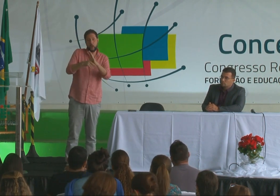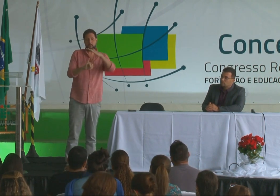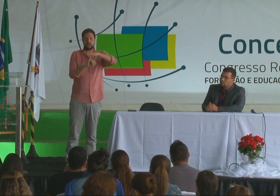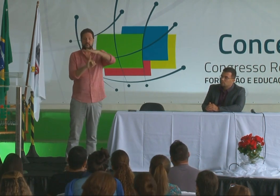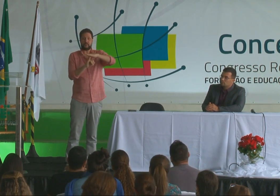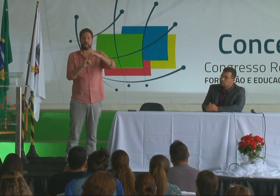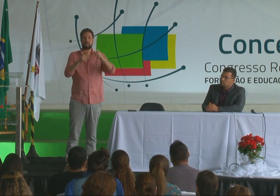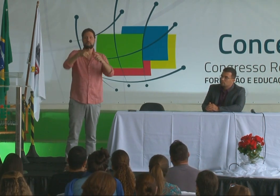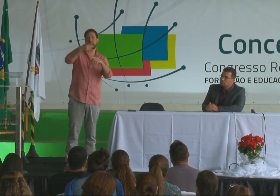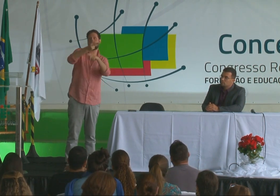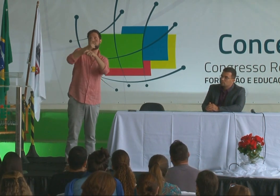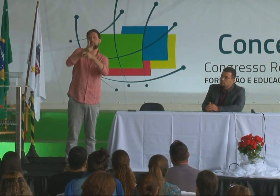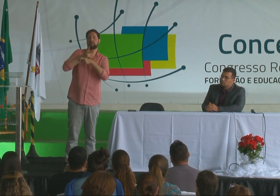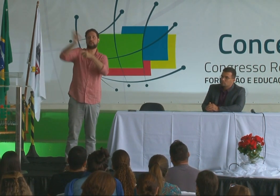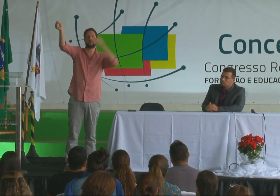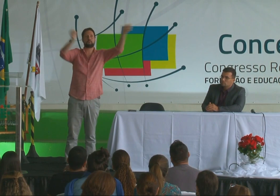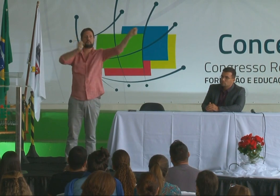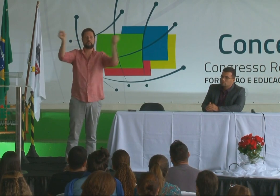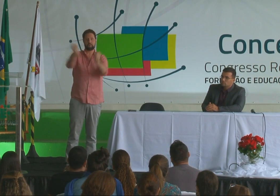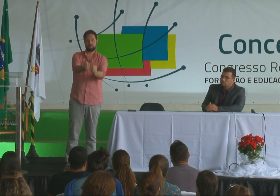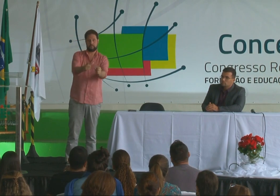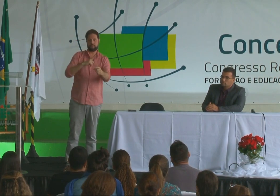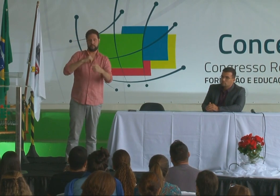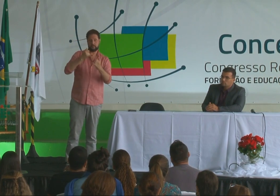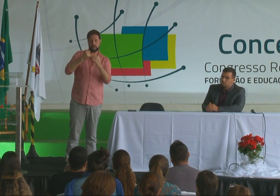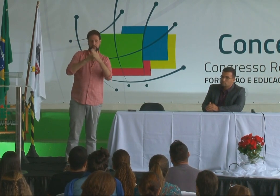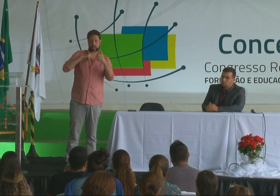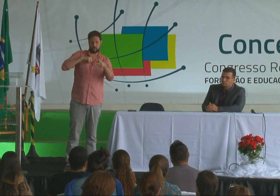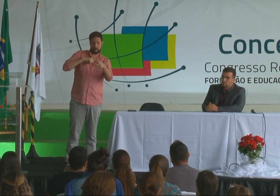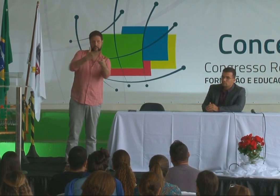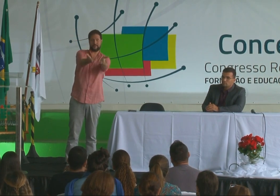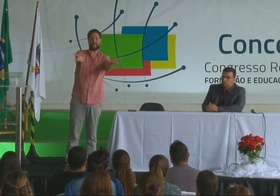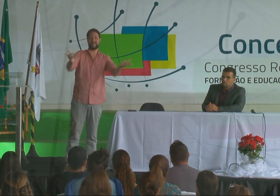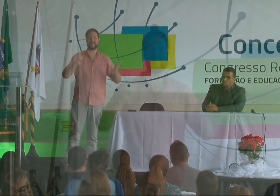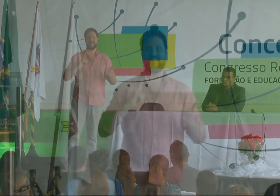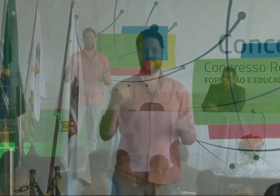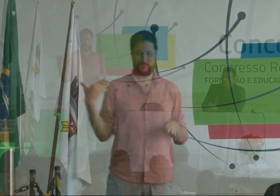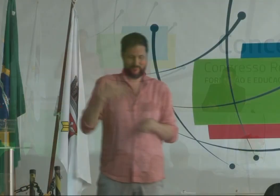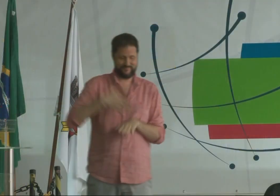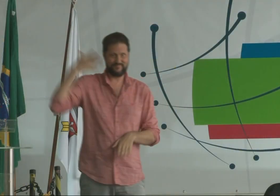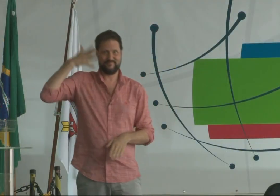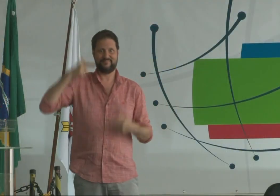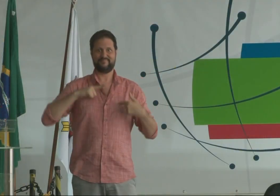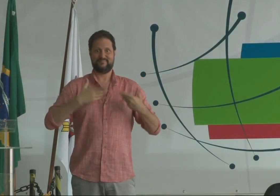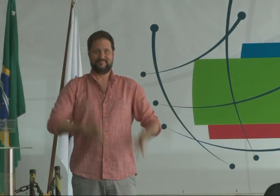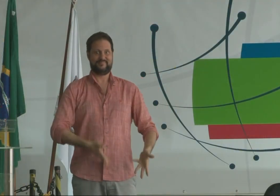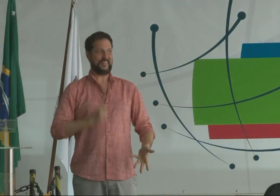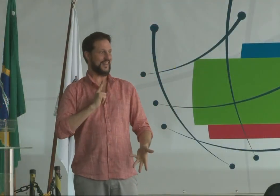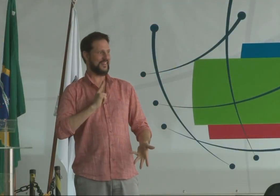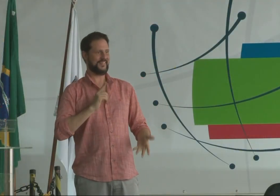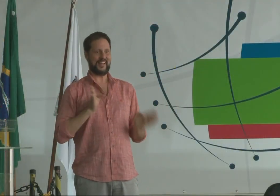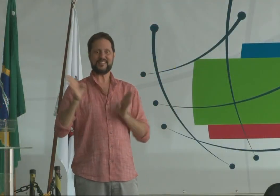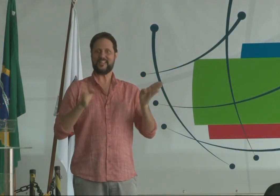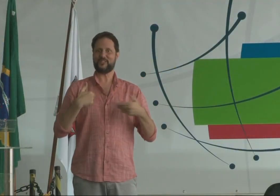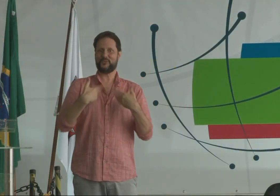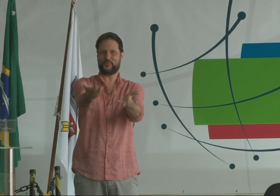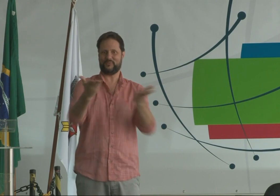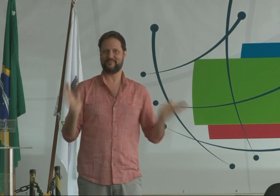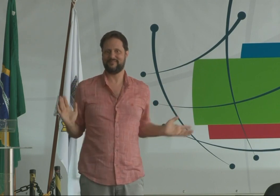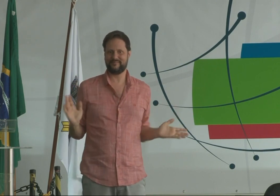de dois intérpretes, que são dois profissionais, eles são de campos diferentes, mas eles estão aqui hoje, reclamando de forma integrada, e provocando